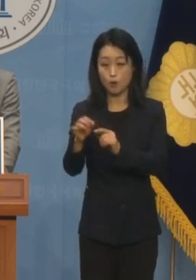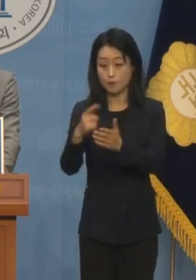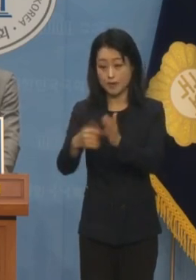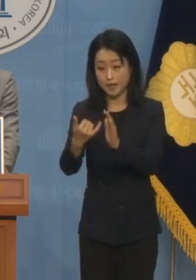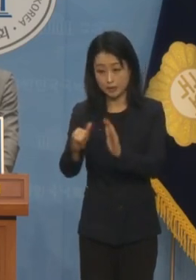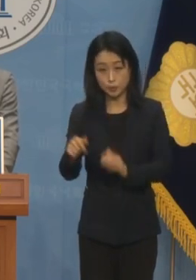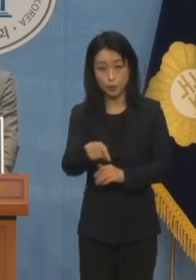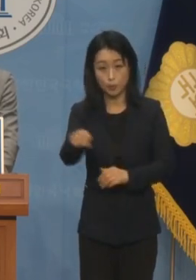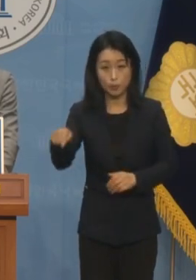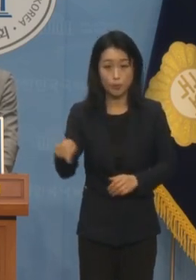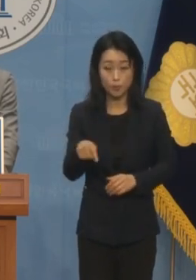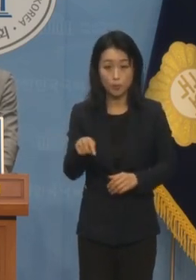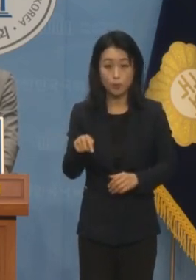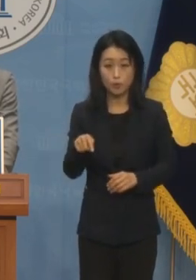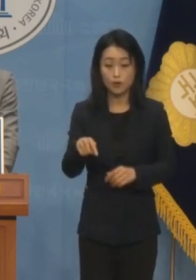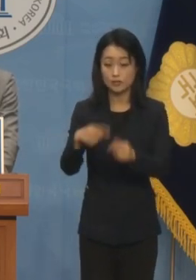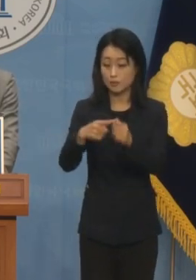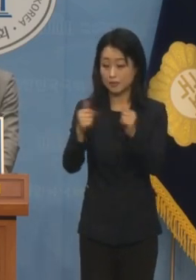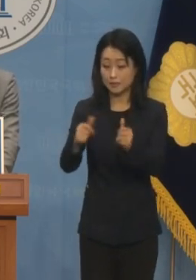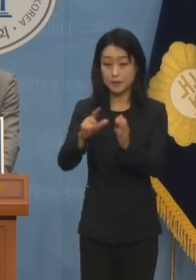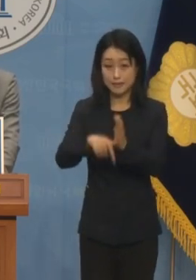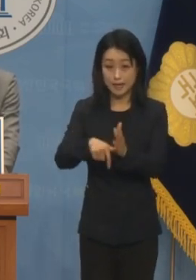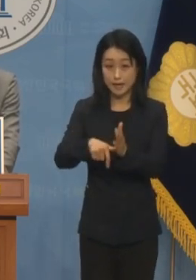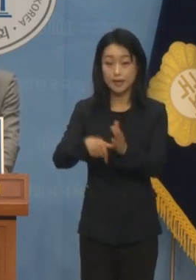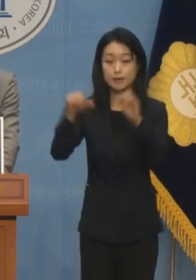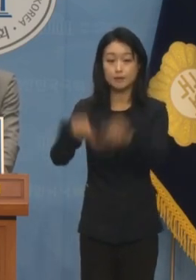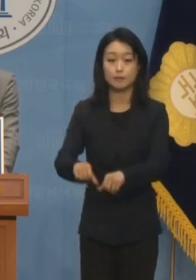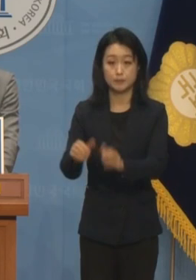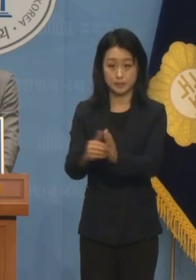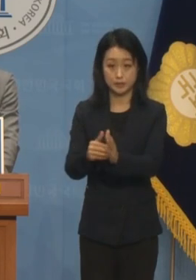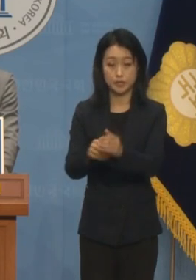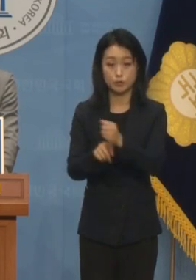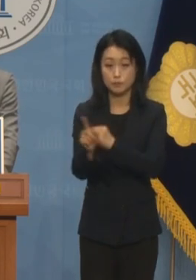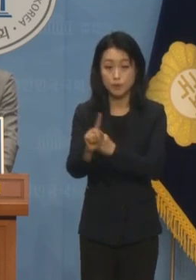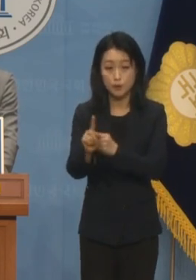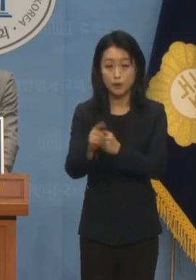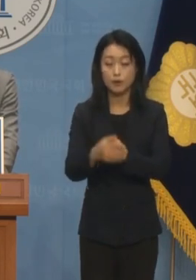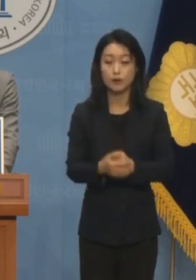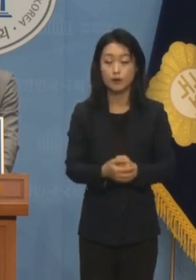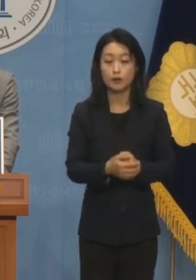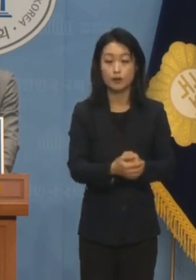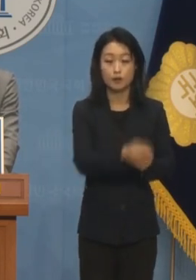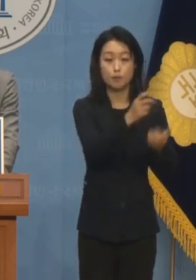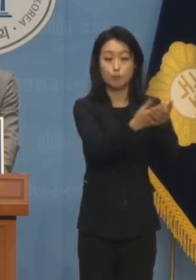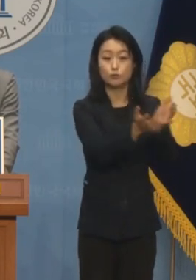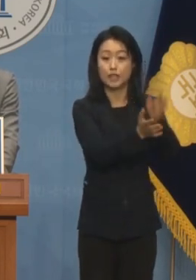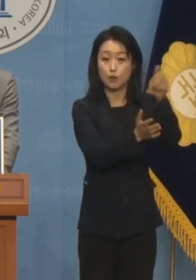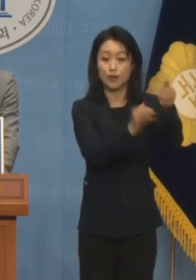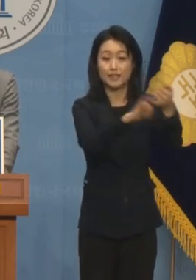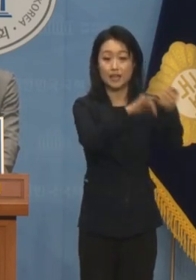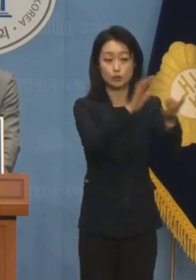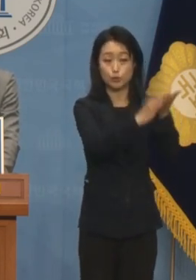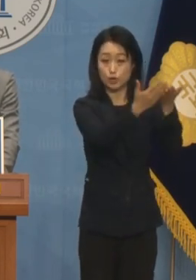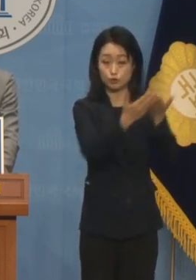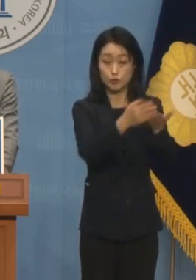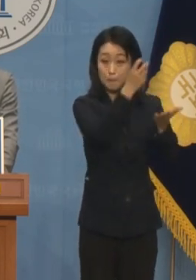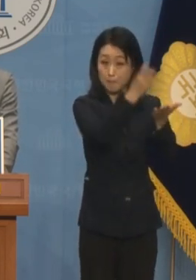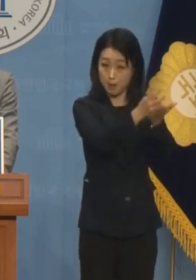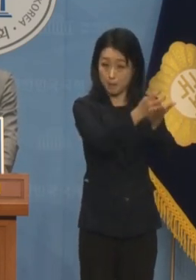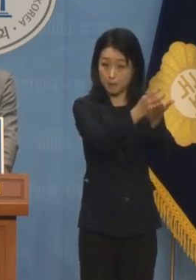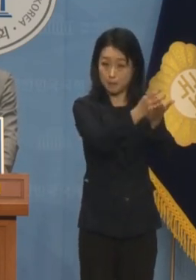유가족은 1심에서 패소했습니다. 이유는 한동훈 장관이 약속했던